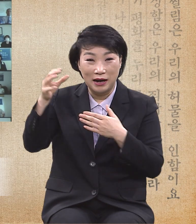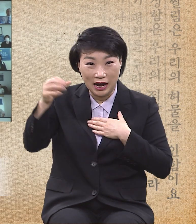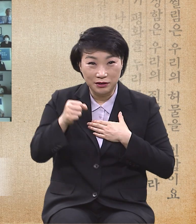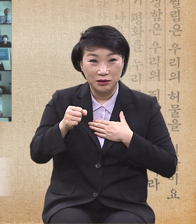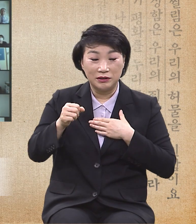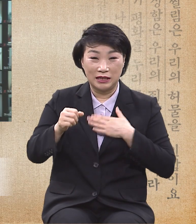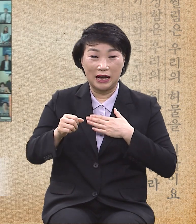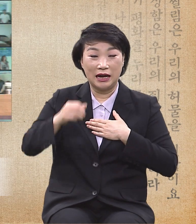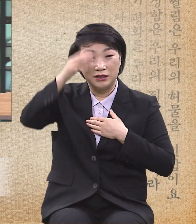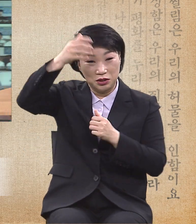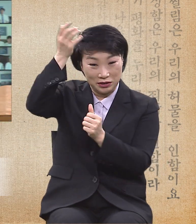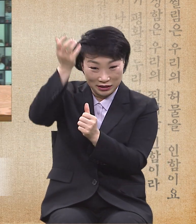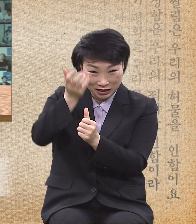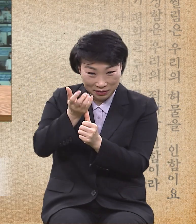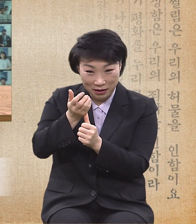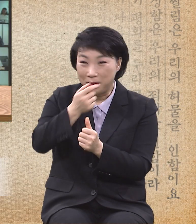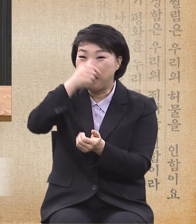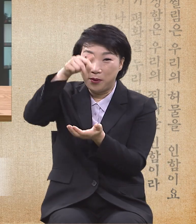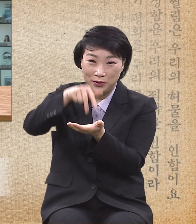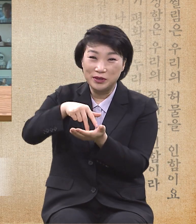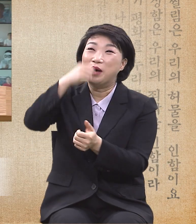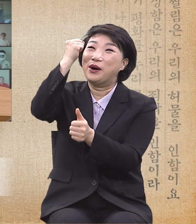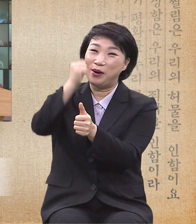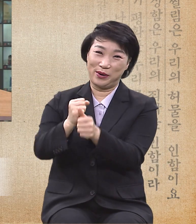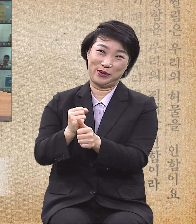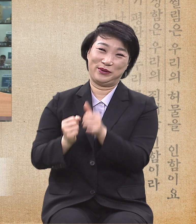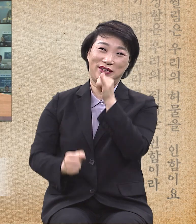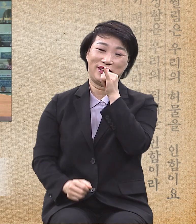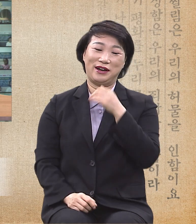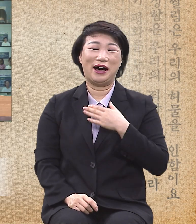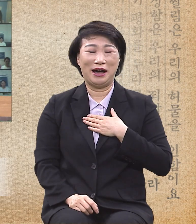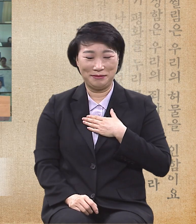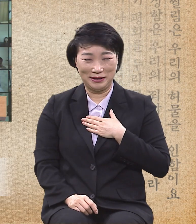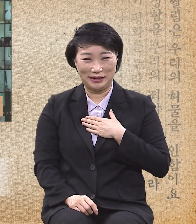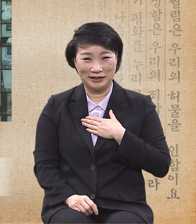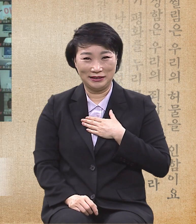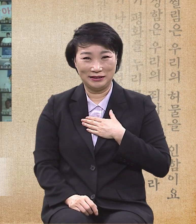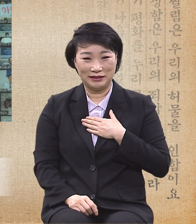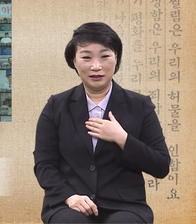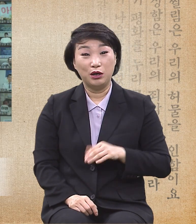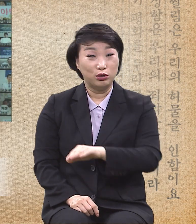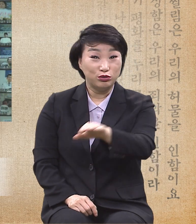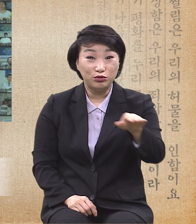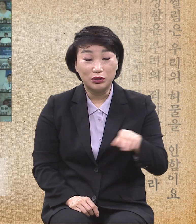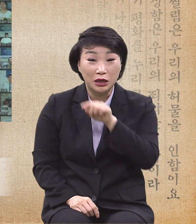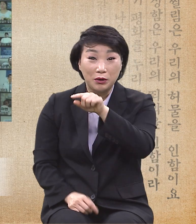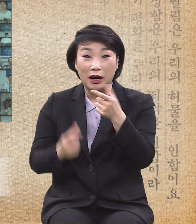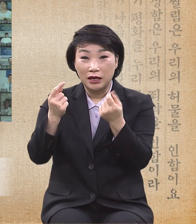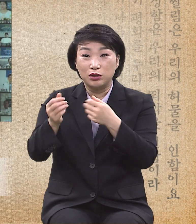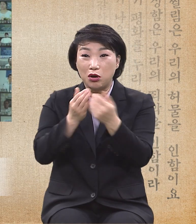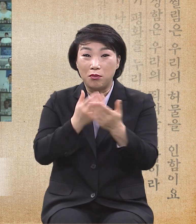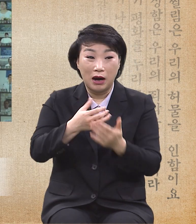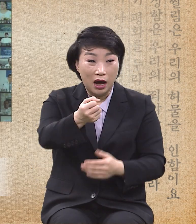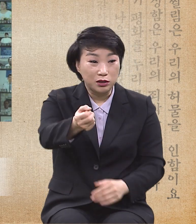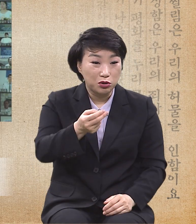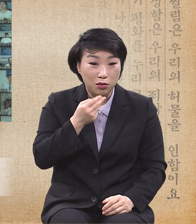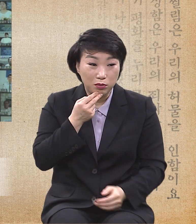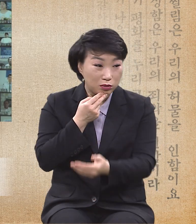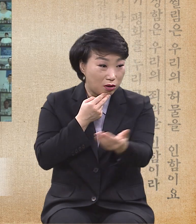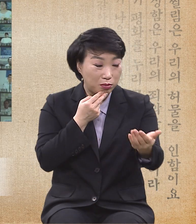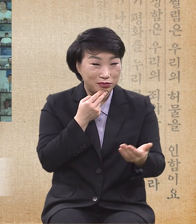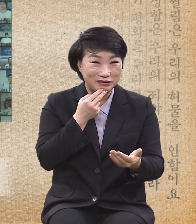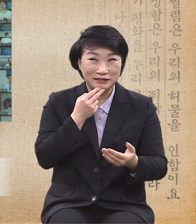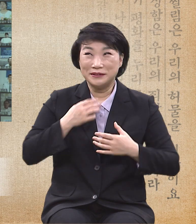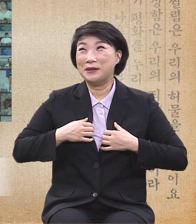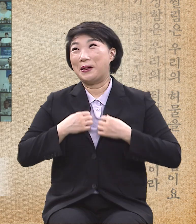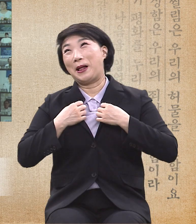내게 성령 임안에서 보증하고 인치신다 이 말입니다. 우리는 그런 경험도 없이